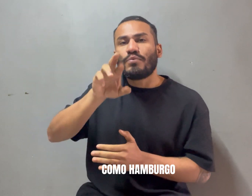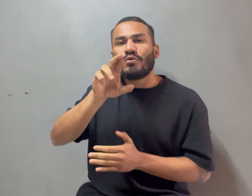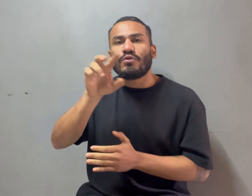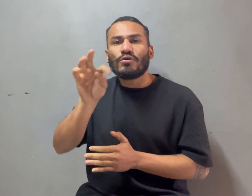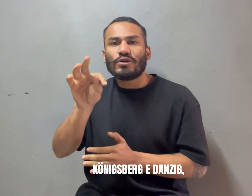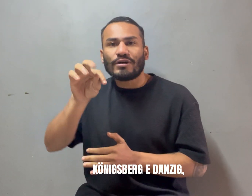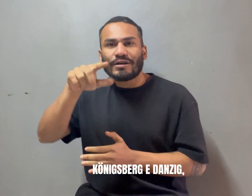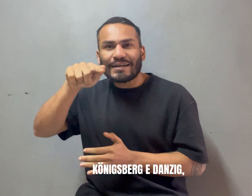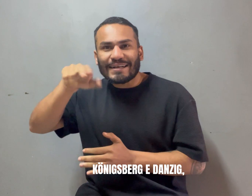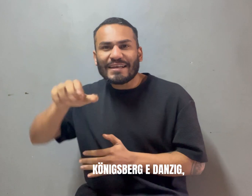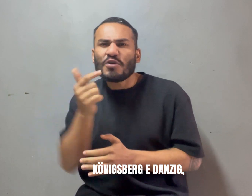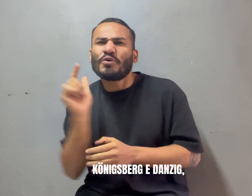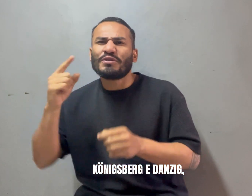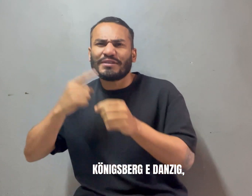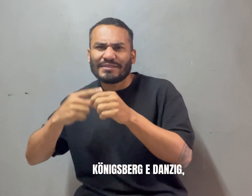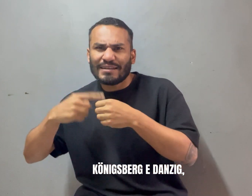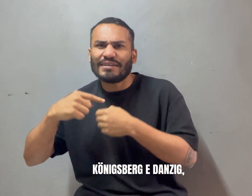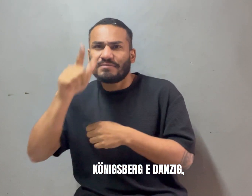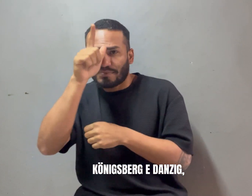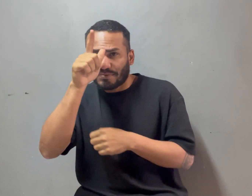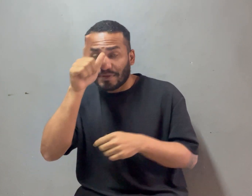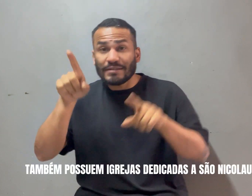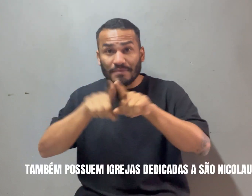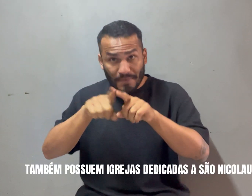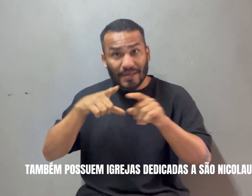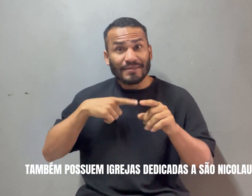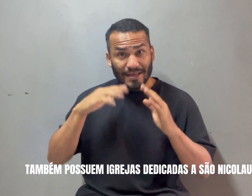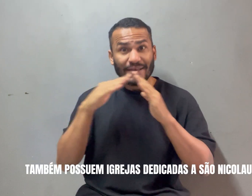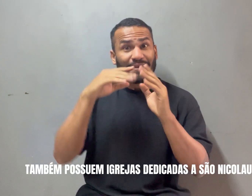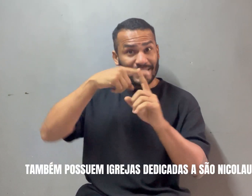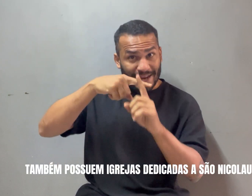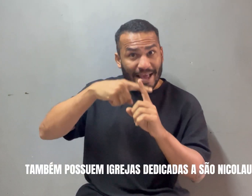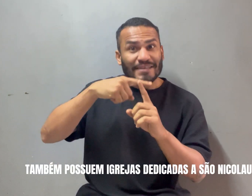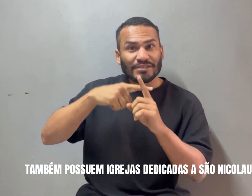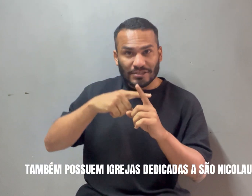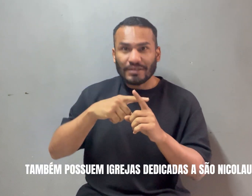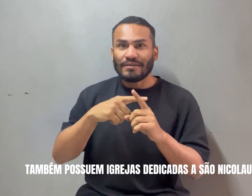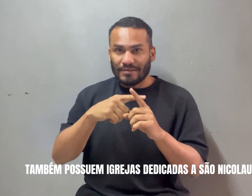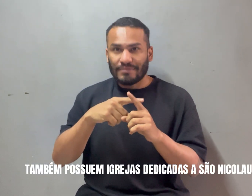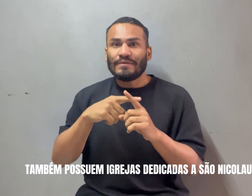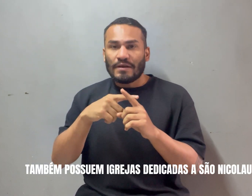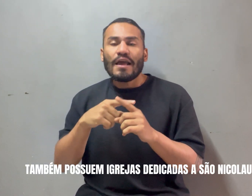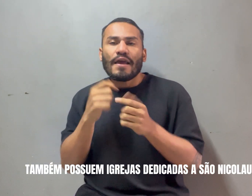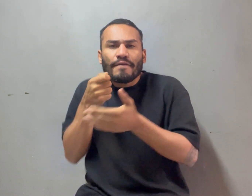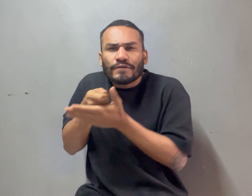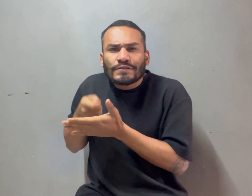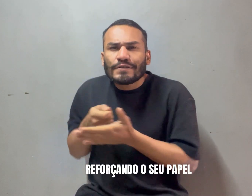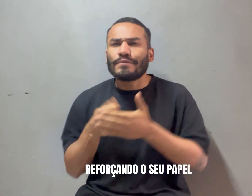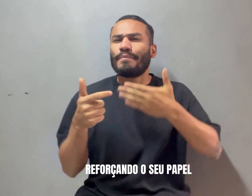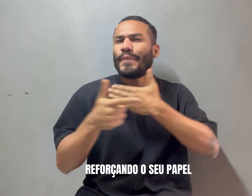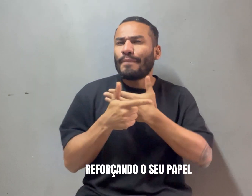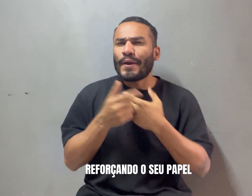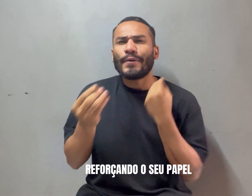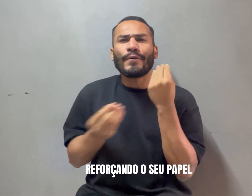Hamburgo, Königsberg e Danzig também possuem igrejas dedicadas a São Nicolau, reforçando o seu papel